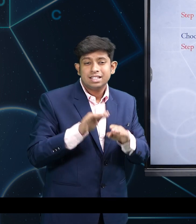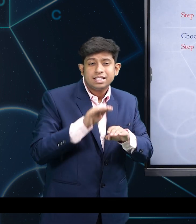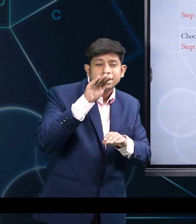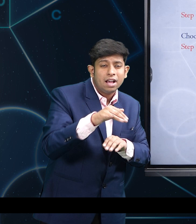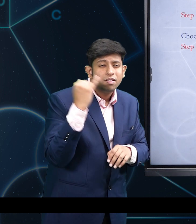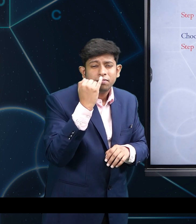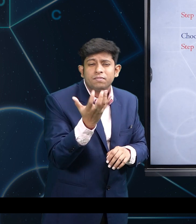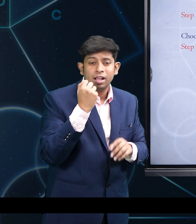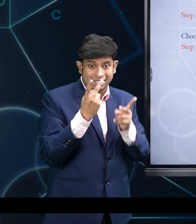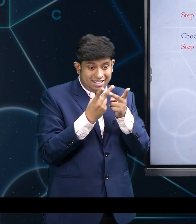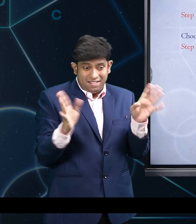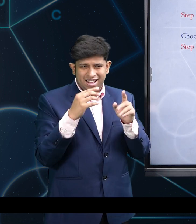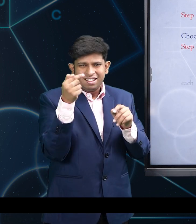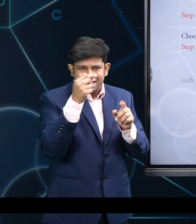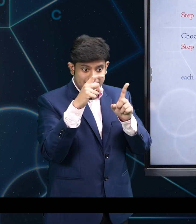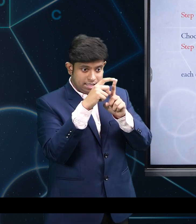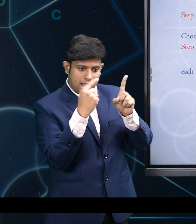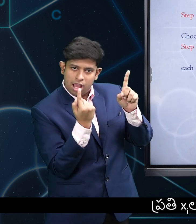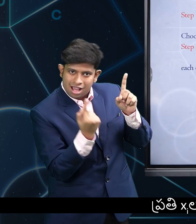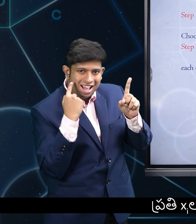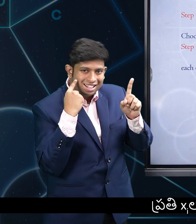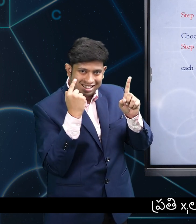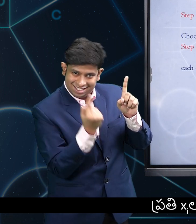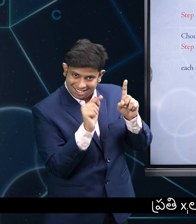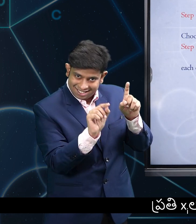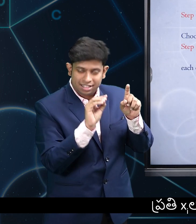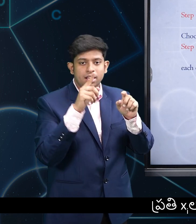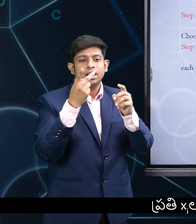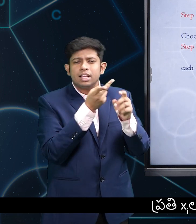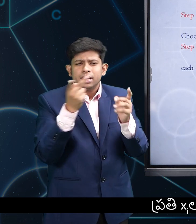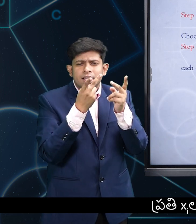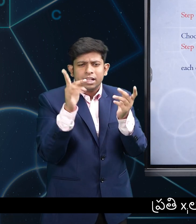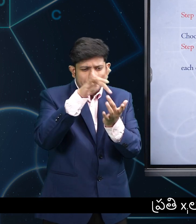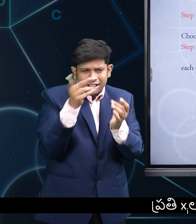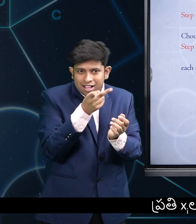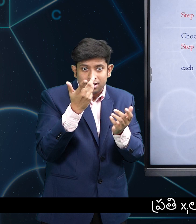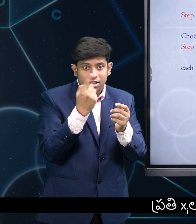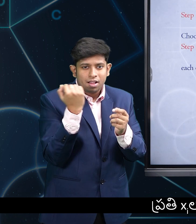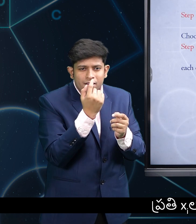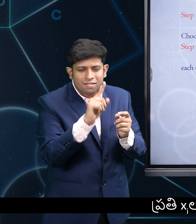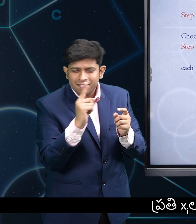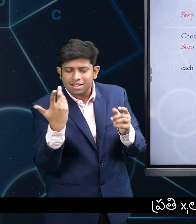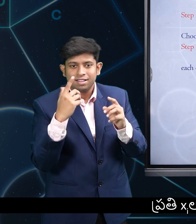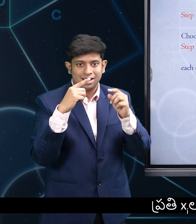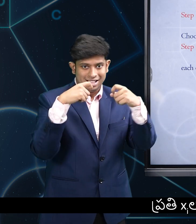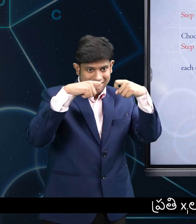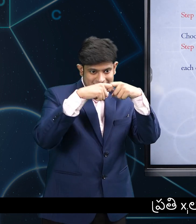దశ 2. ఏ మరియు ప్రతి x1ల మధ్య d1ల తేడాను